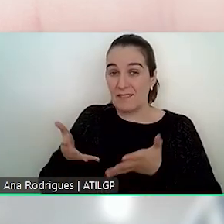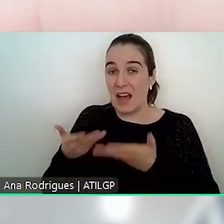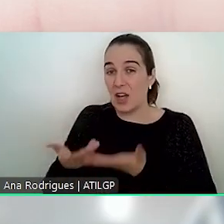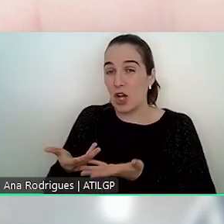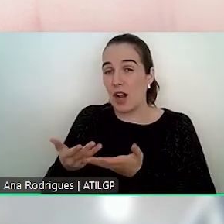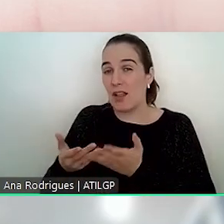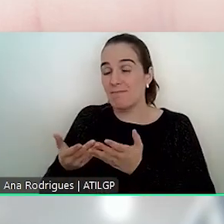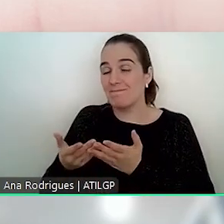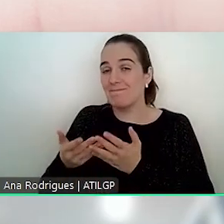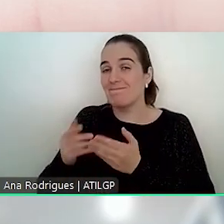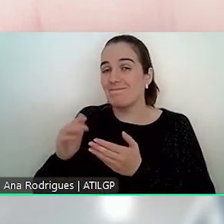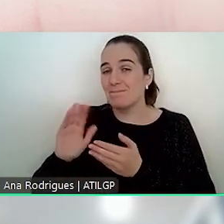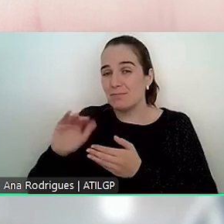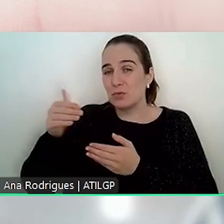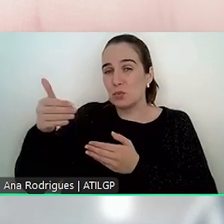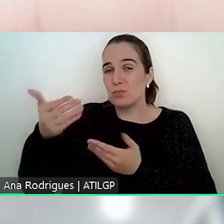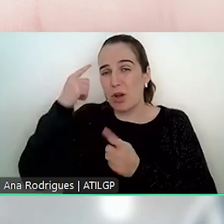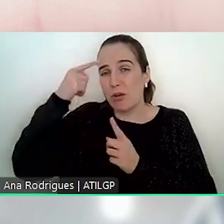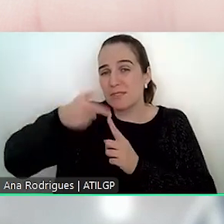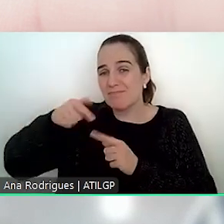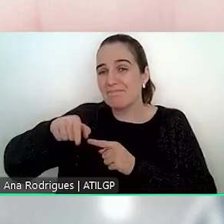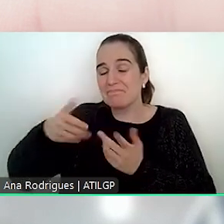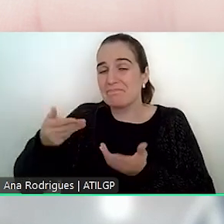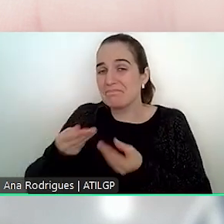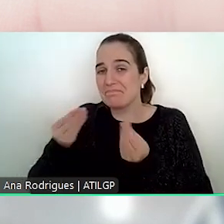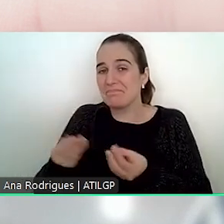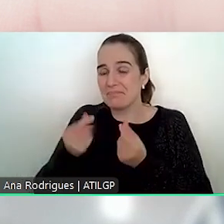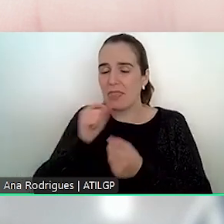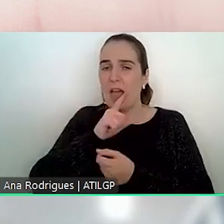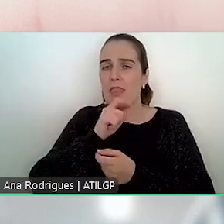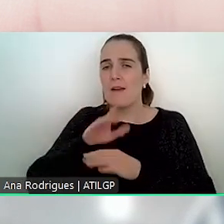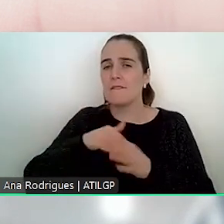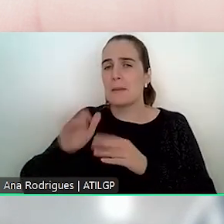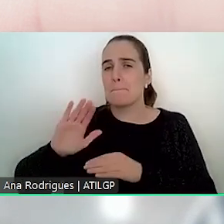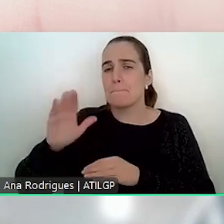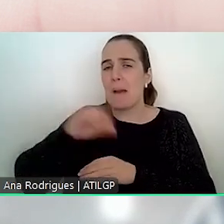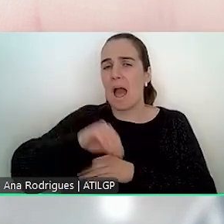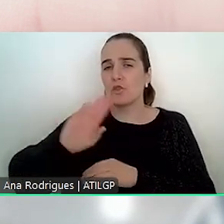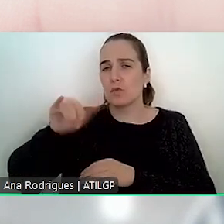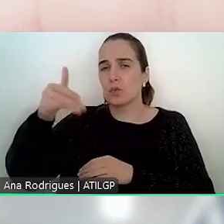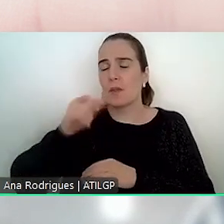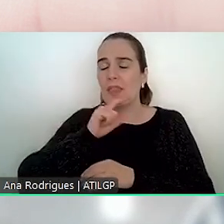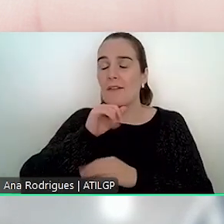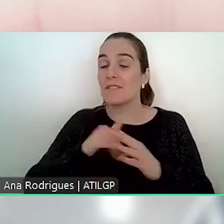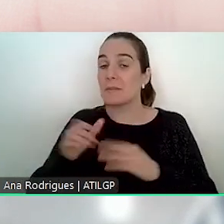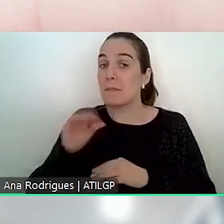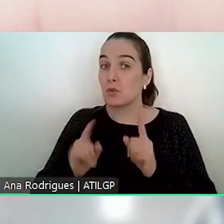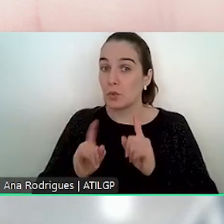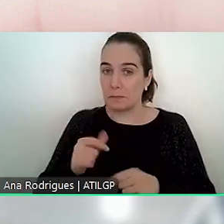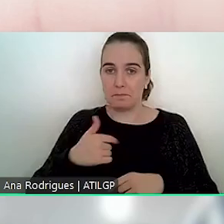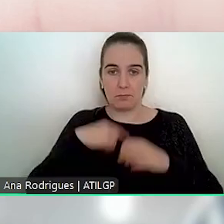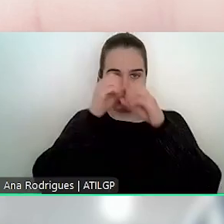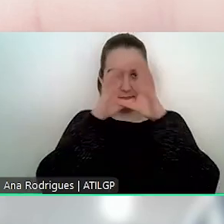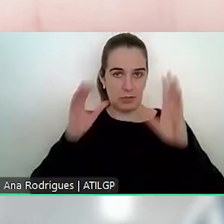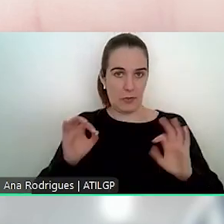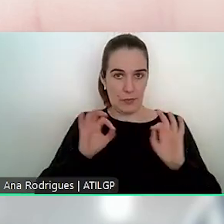agora e o que é possível fazer nesta matéria para o futuro. E com isto eu concluiria